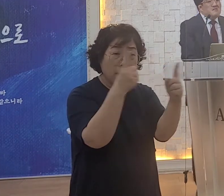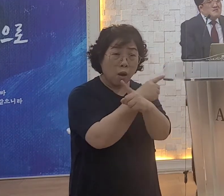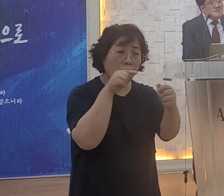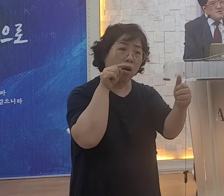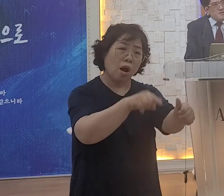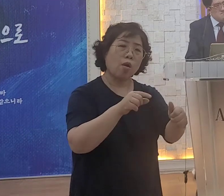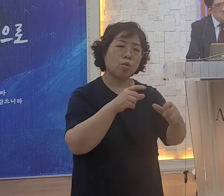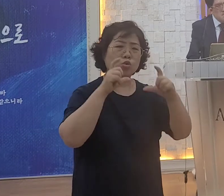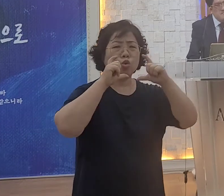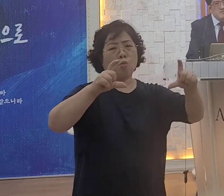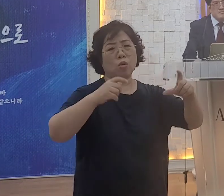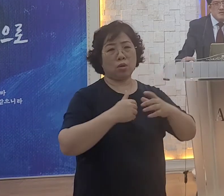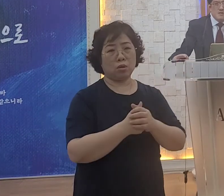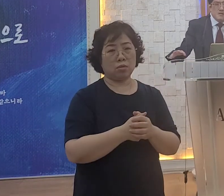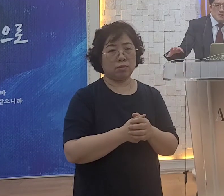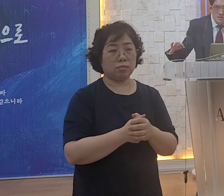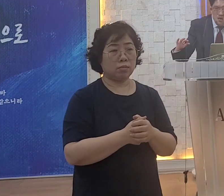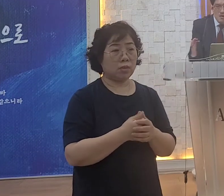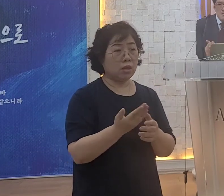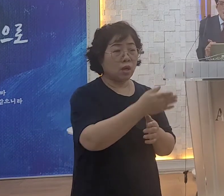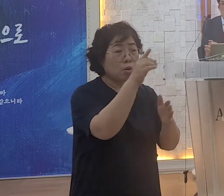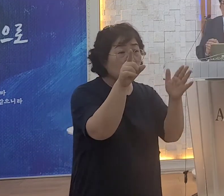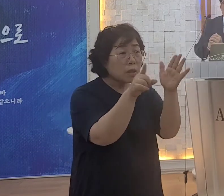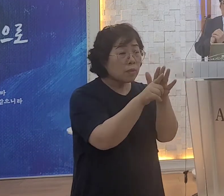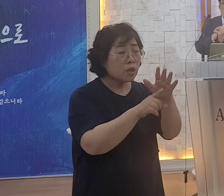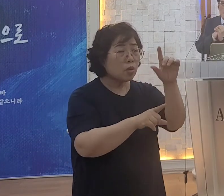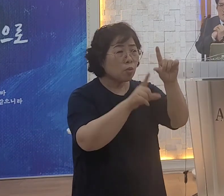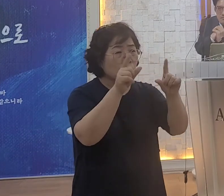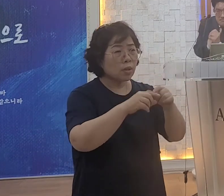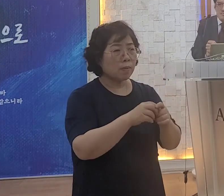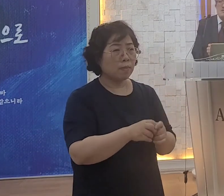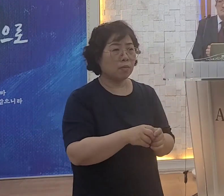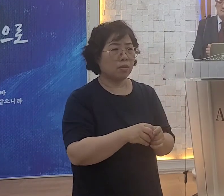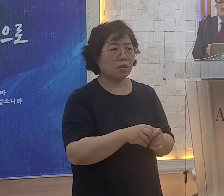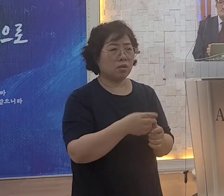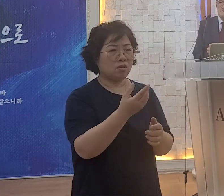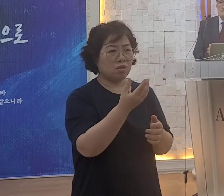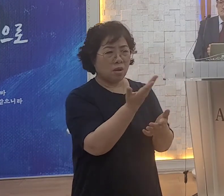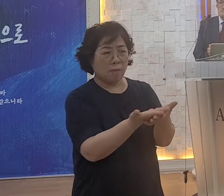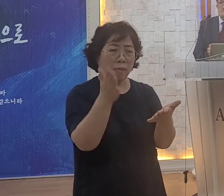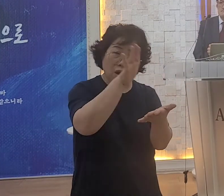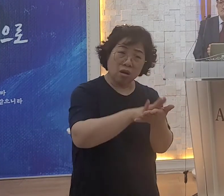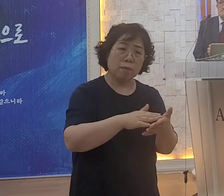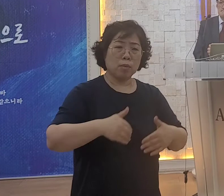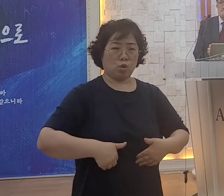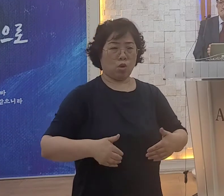지금 여러분들이 그렇게 믿고 있는 그 믿음이 그게 다시 뒤집어 엎어.